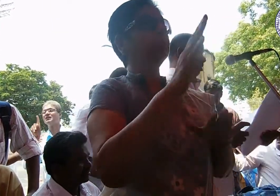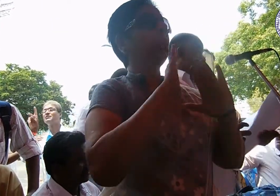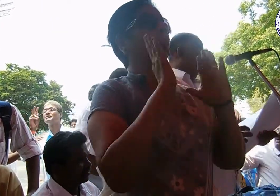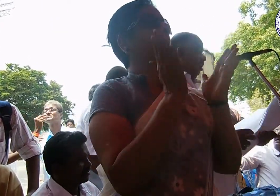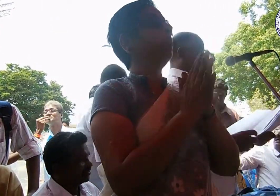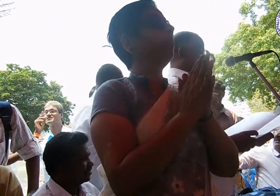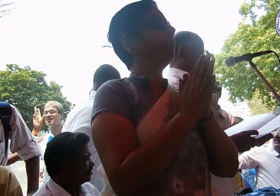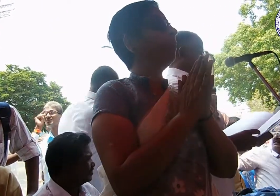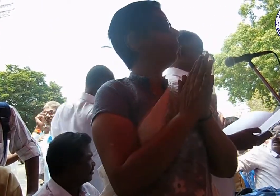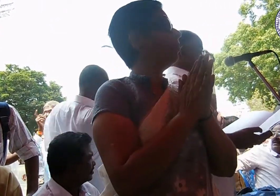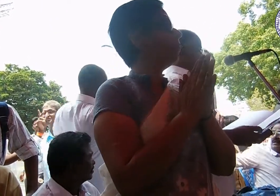மொத்தம்